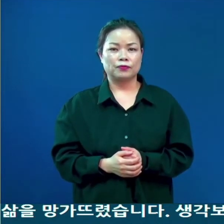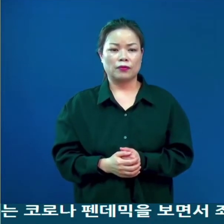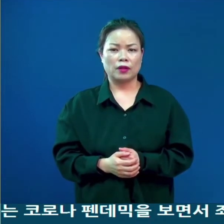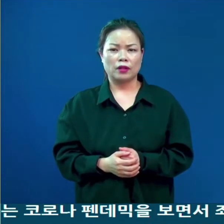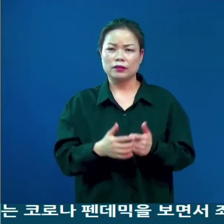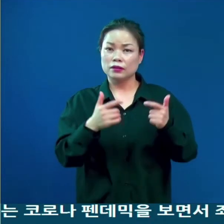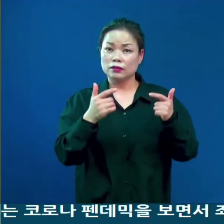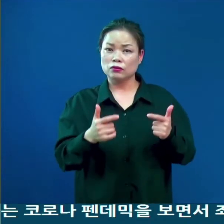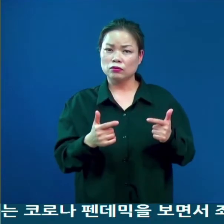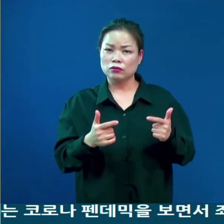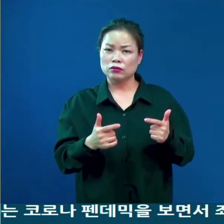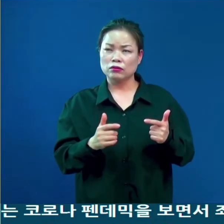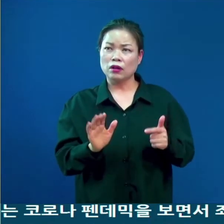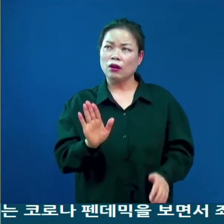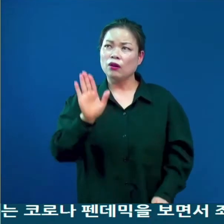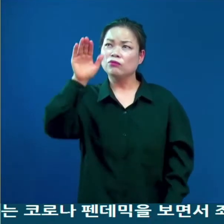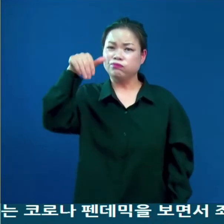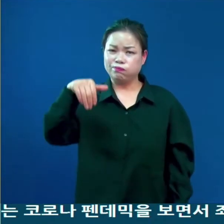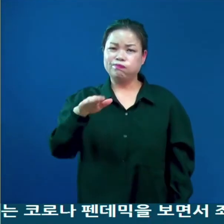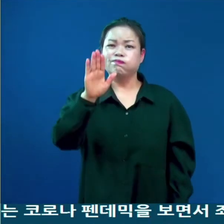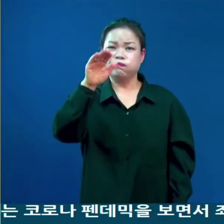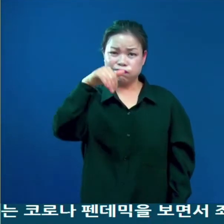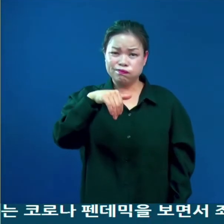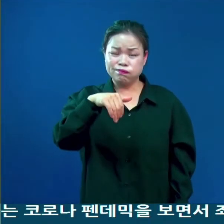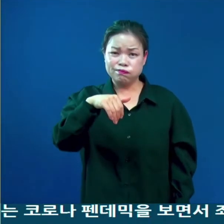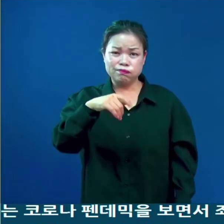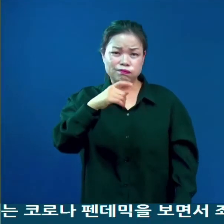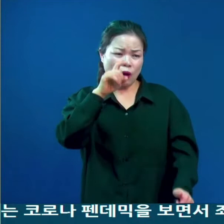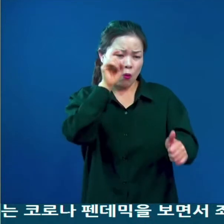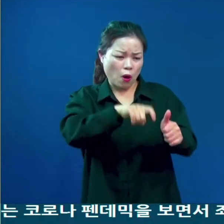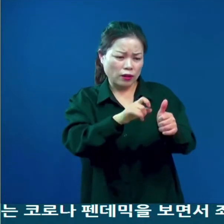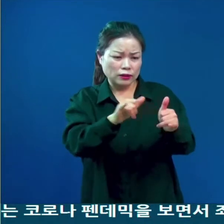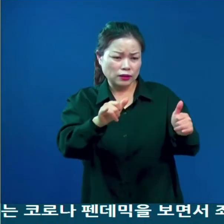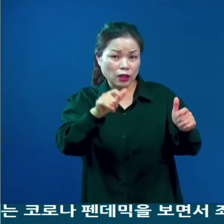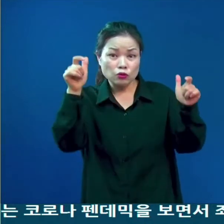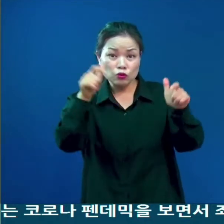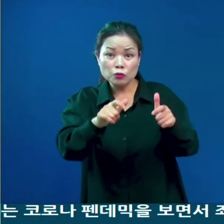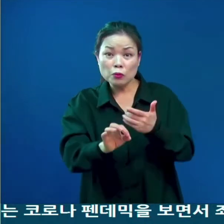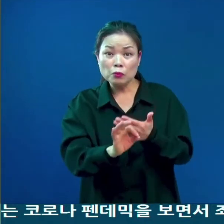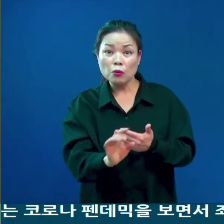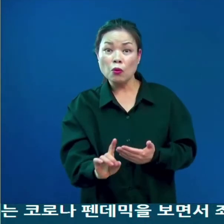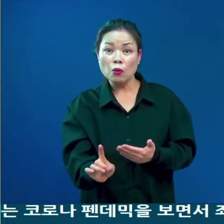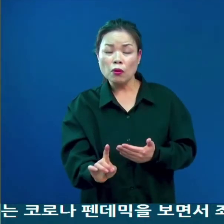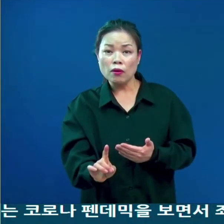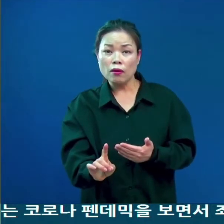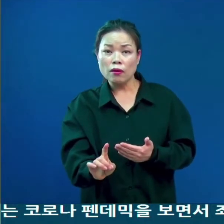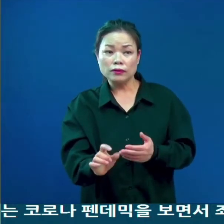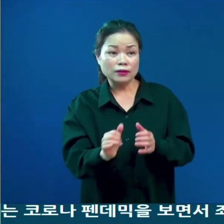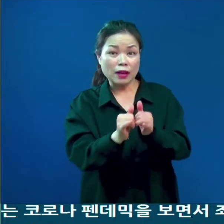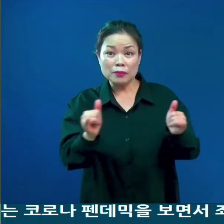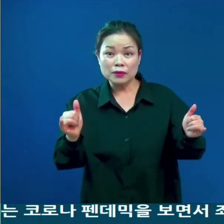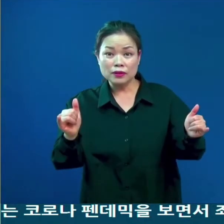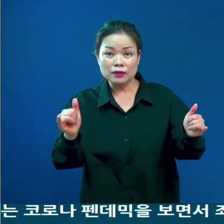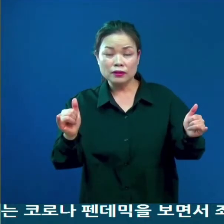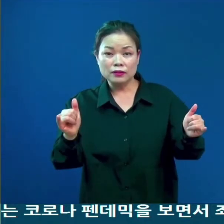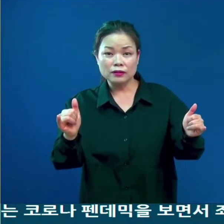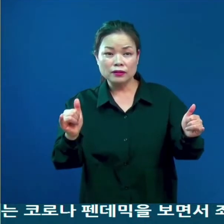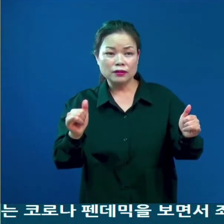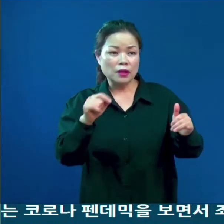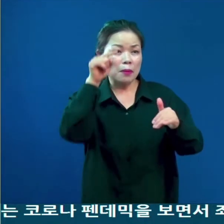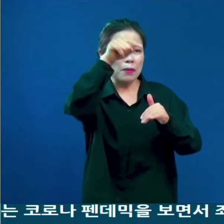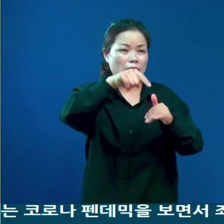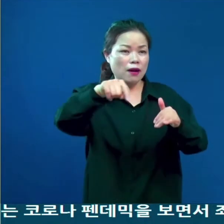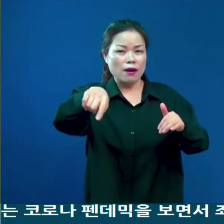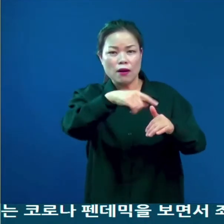그런데 늘 오르락 내리락 하지만은 확진자 수가 조금 줄어들면 어떻게 돼요? 또 금방 사람들이 밖으로